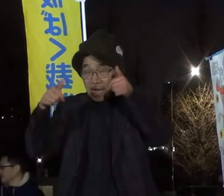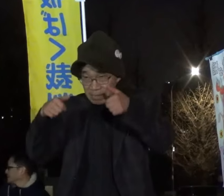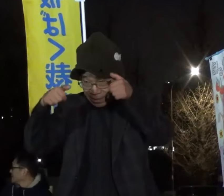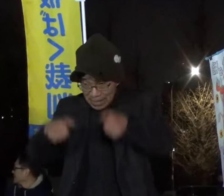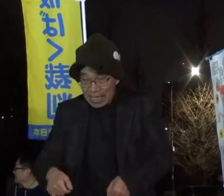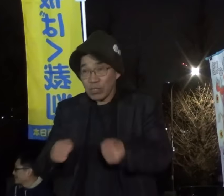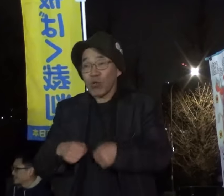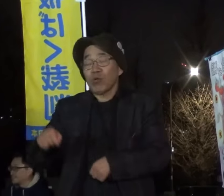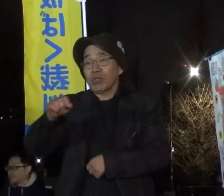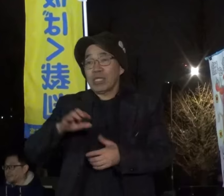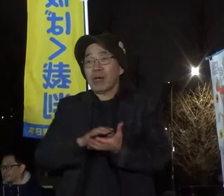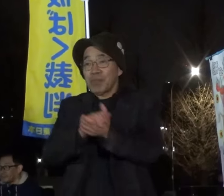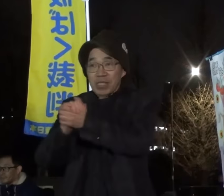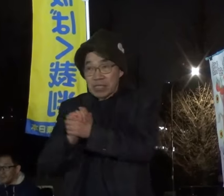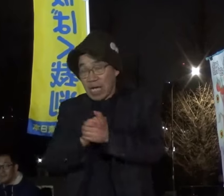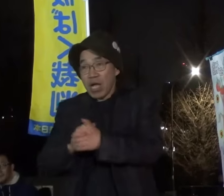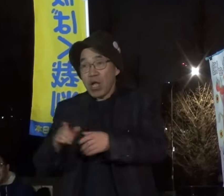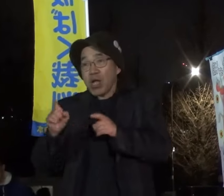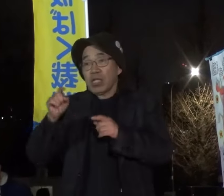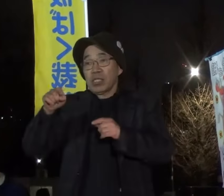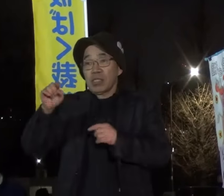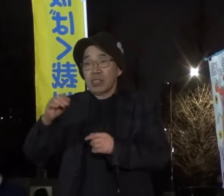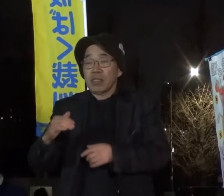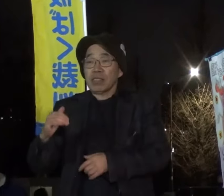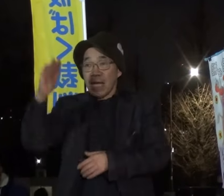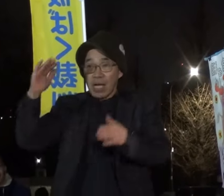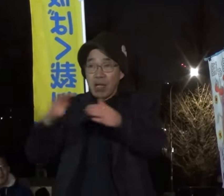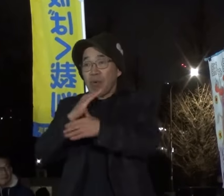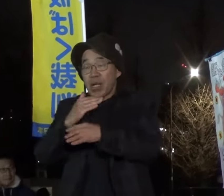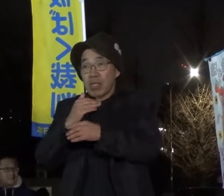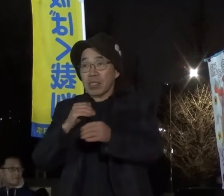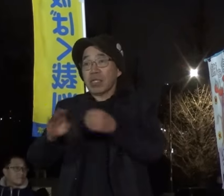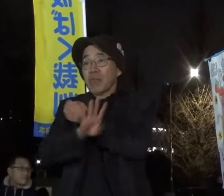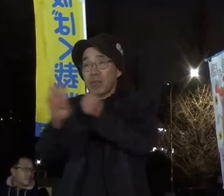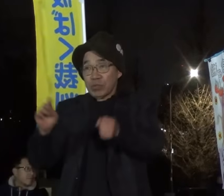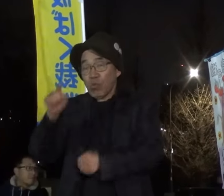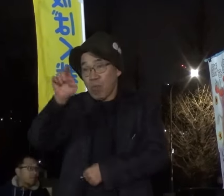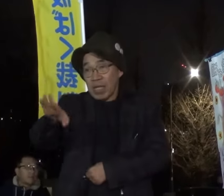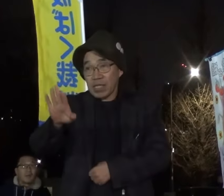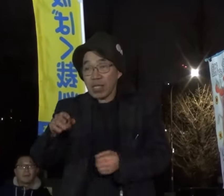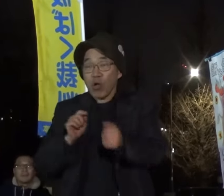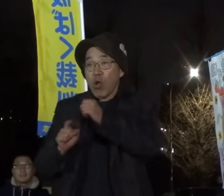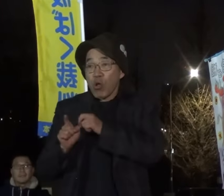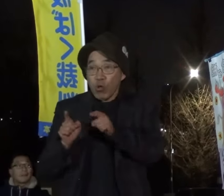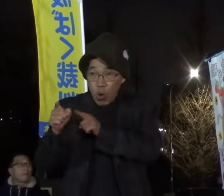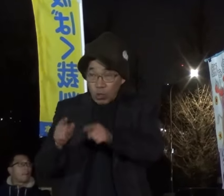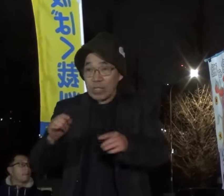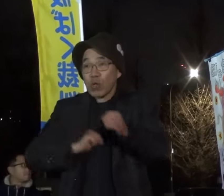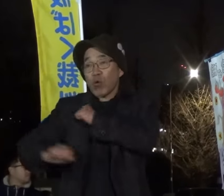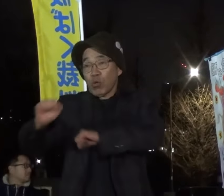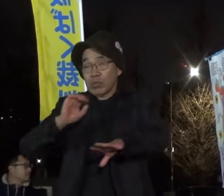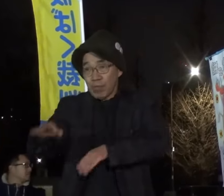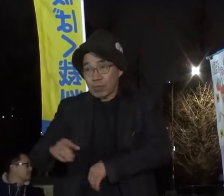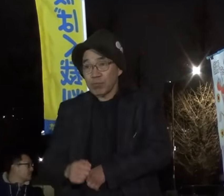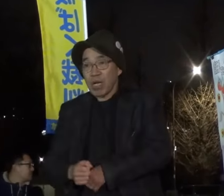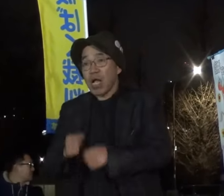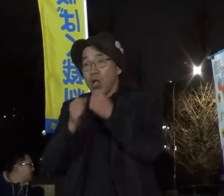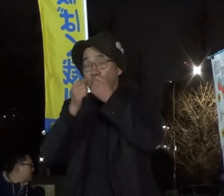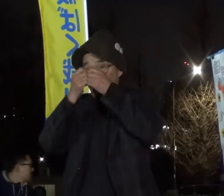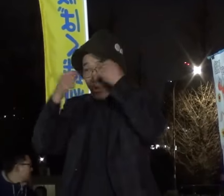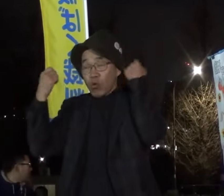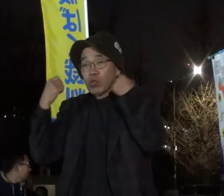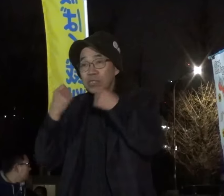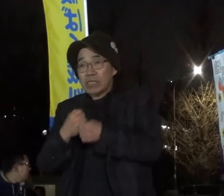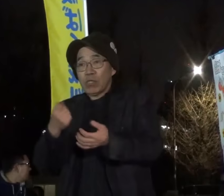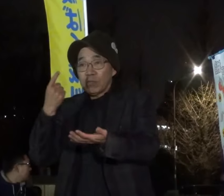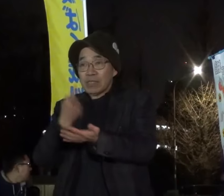現地で抗議行動をします。それに向けて原発現地の会は、全国各地の皆さんが個人で参加する方には